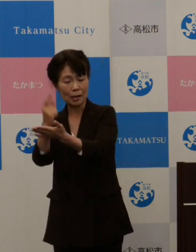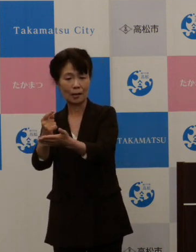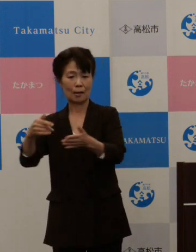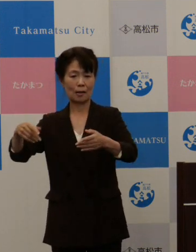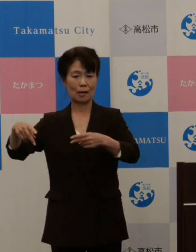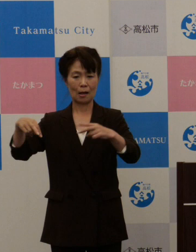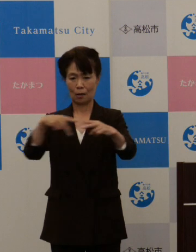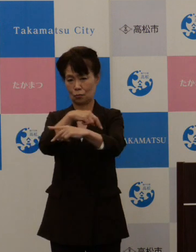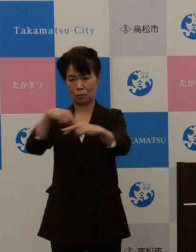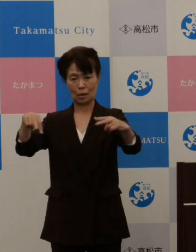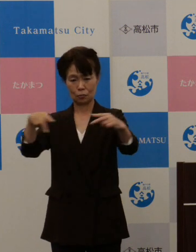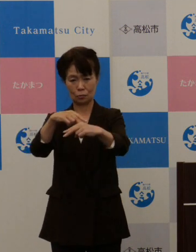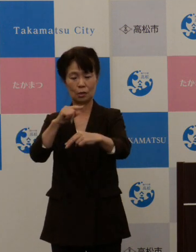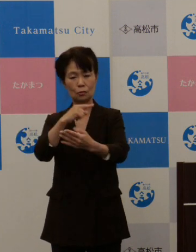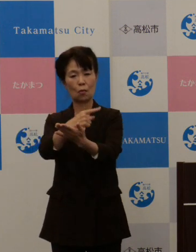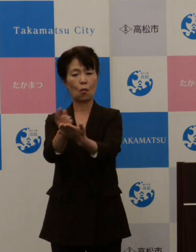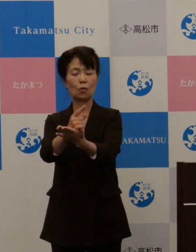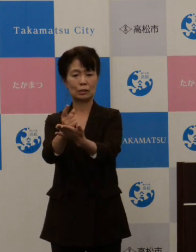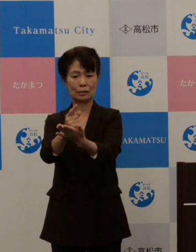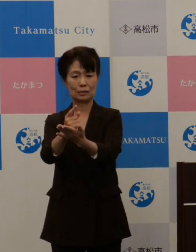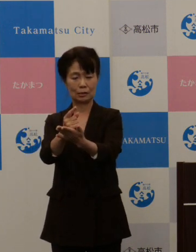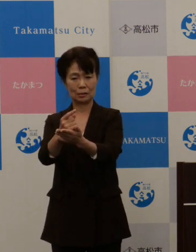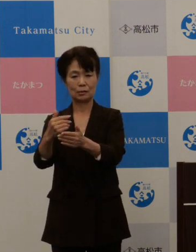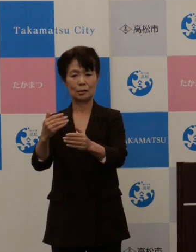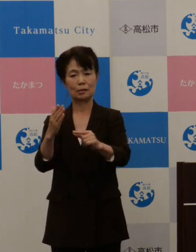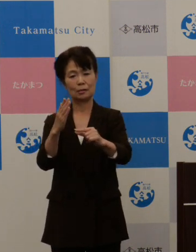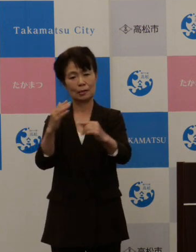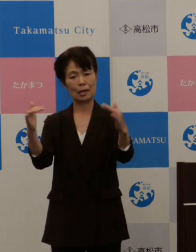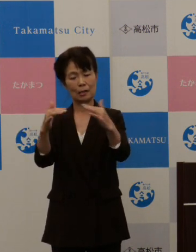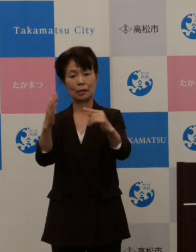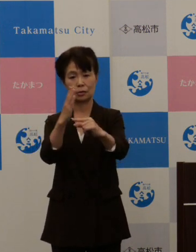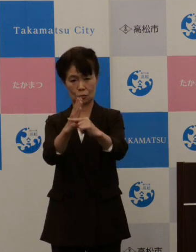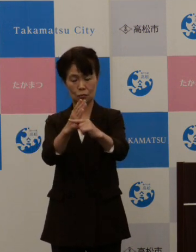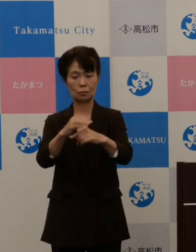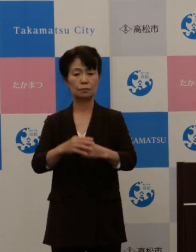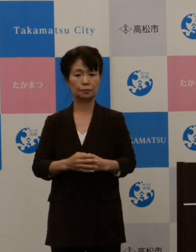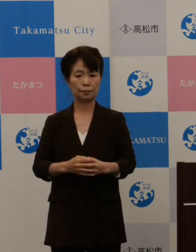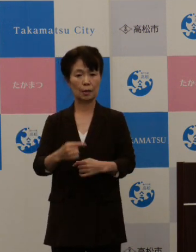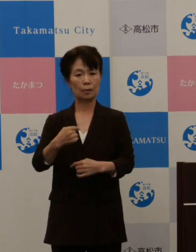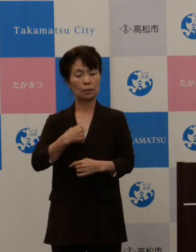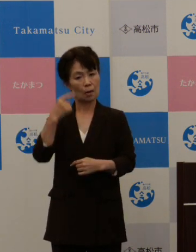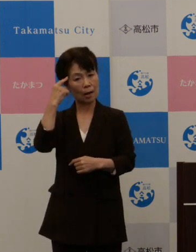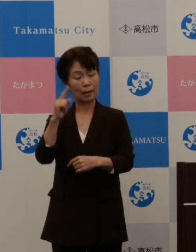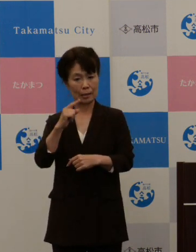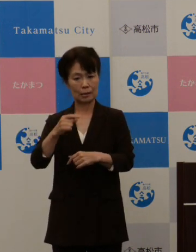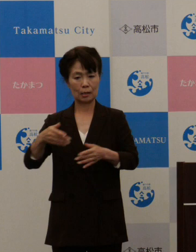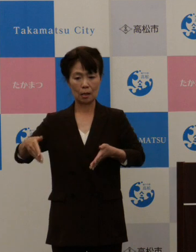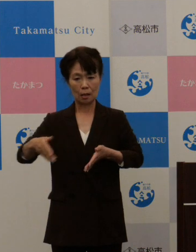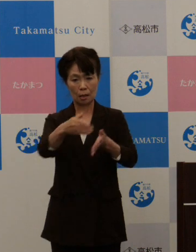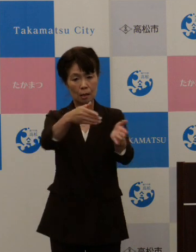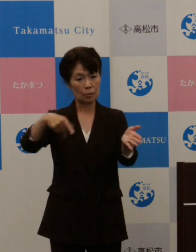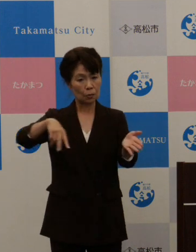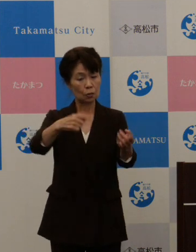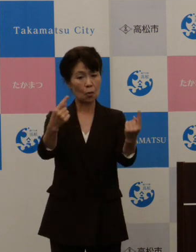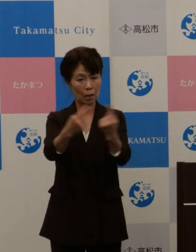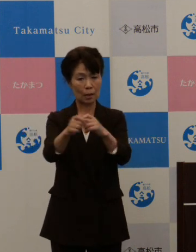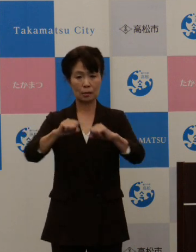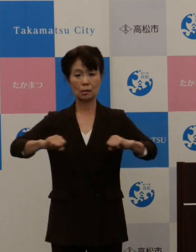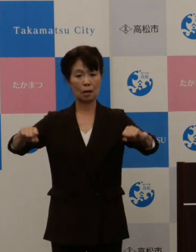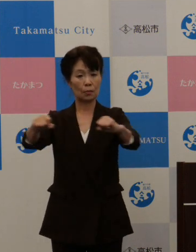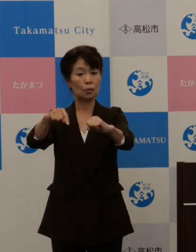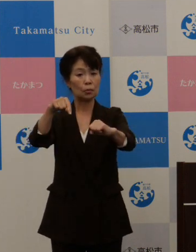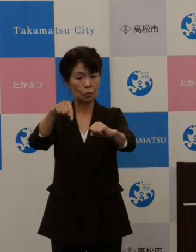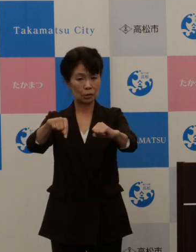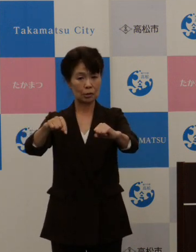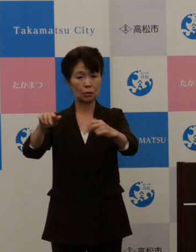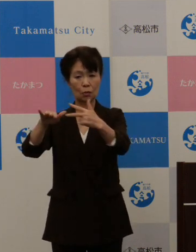というような方針になっておるということでございます。まあ、私としましてはプロムナード化によりまして、あのサンポート地区の各